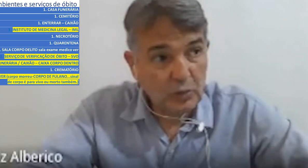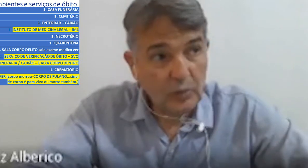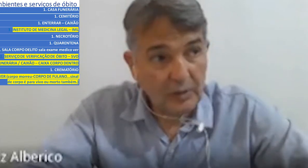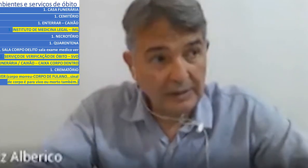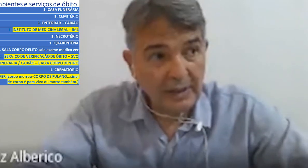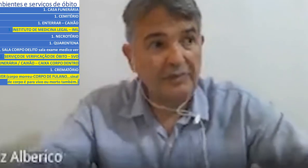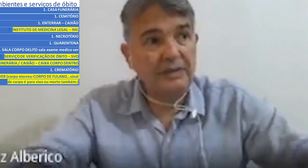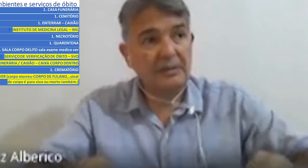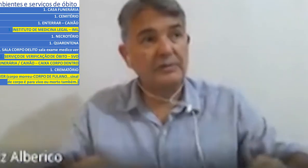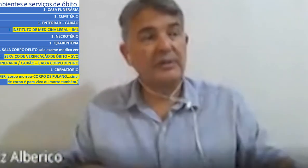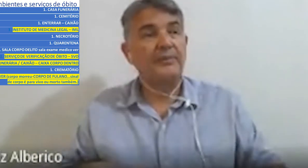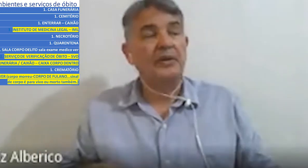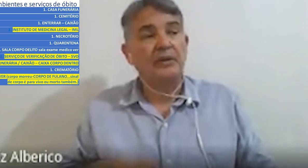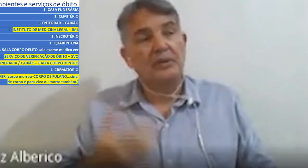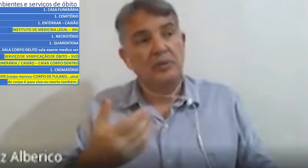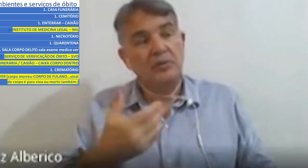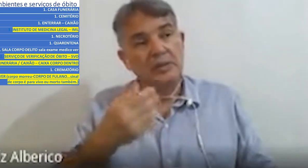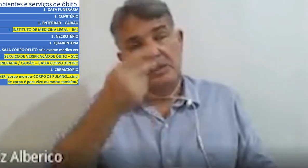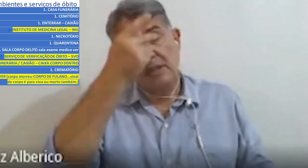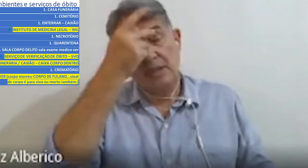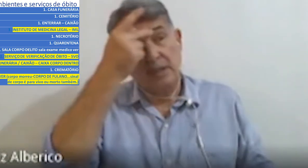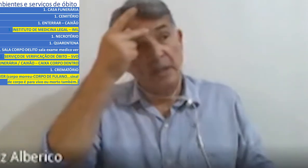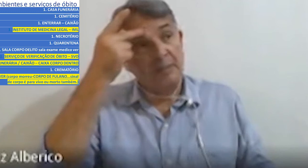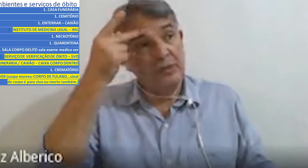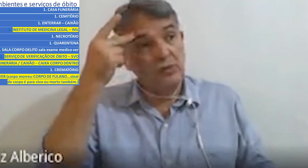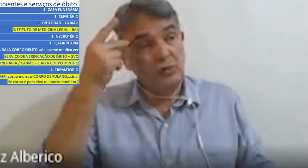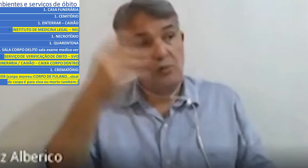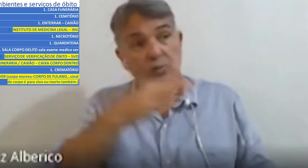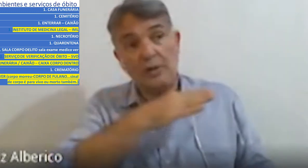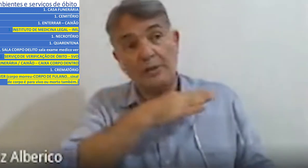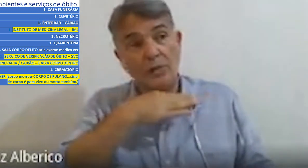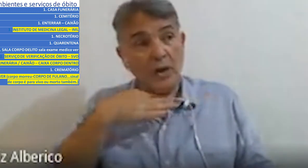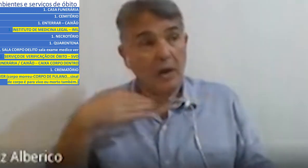Corpo cadáver. Então, né? Então, eu vou dizer, a pessoa morreu,